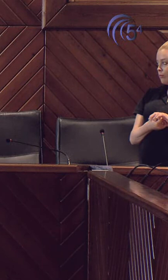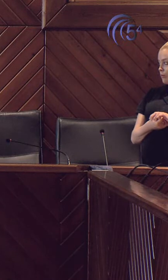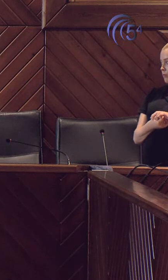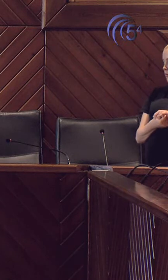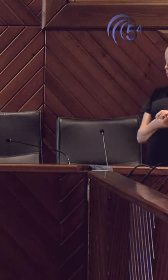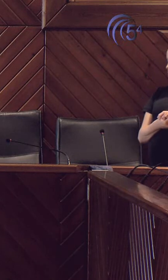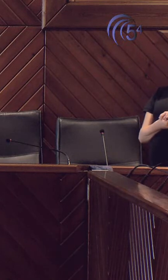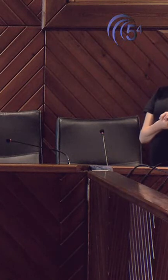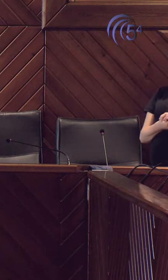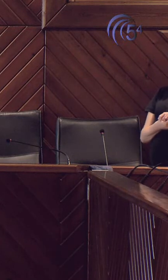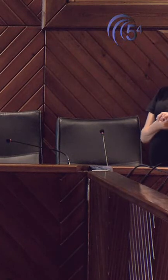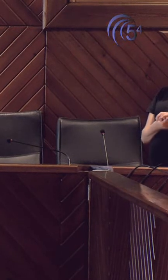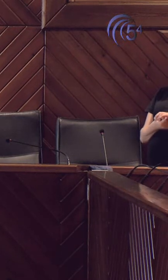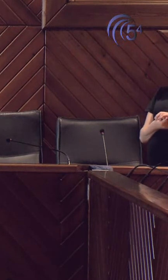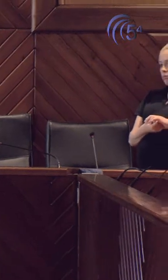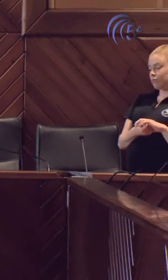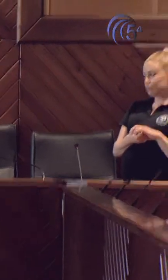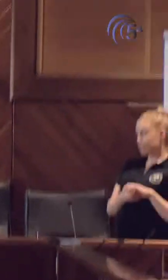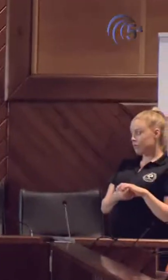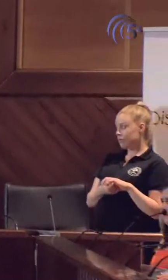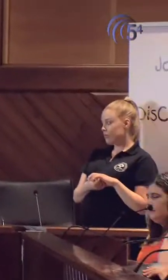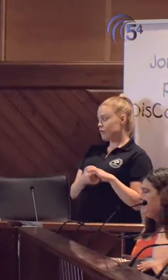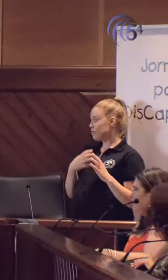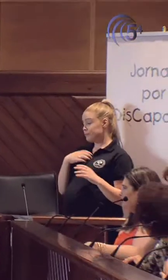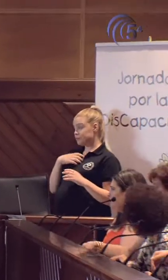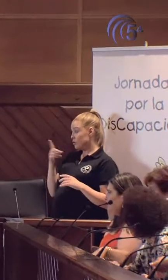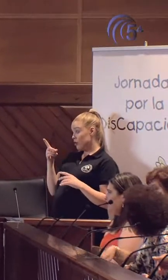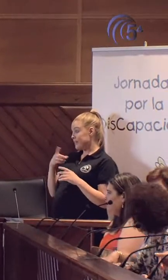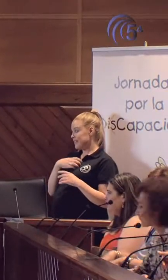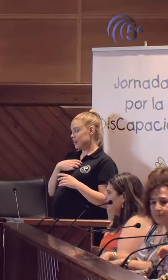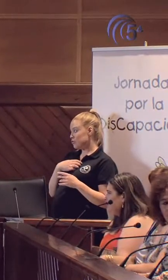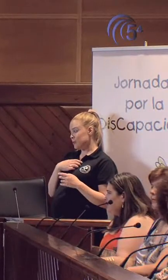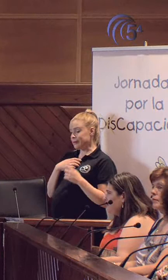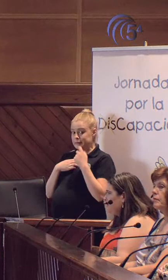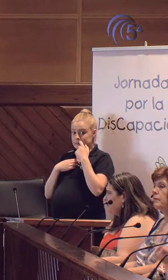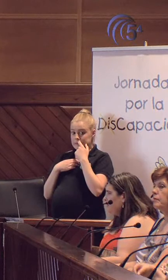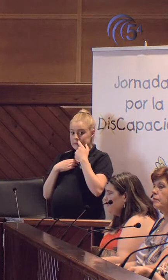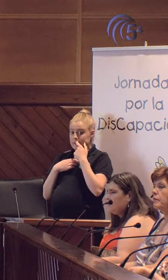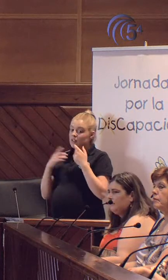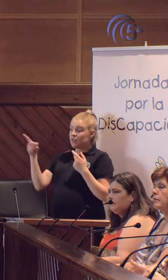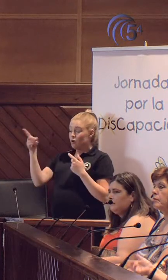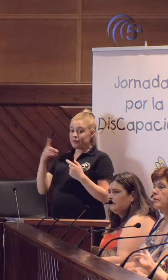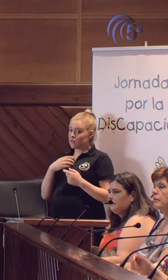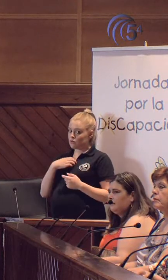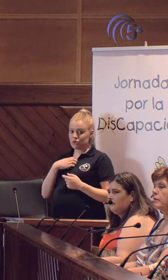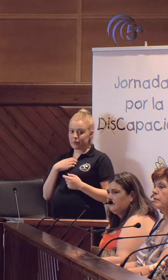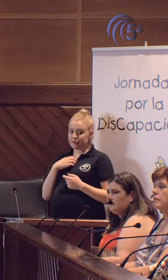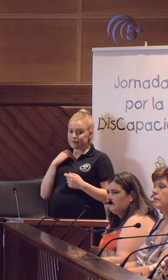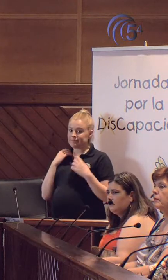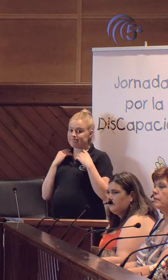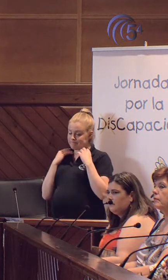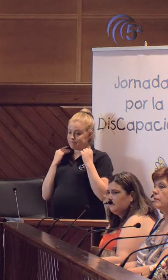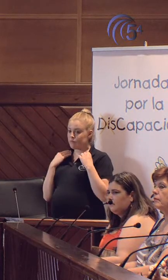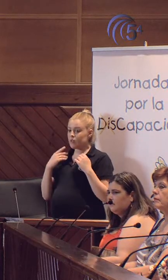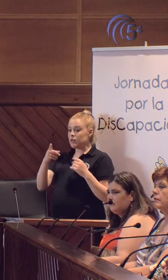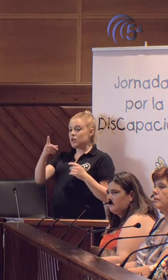¿Prode? No, el CAM. El CAM, perdón. El PAN. Soledad García, residente. Y Verónica García, Soledad es usuaria, ella